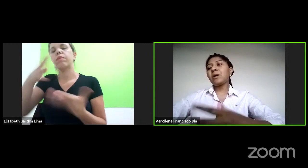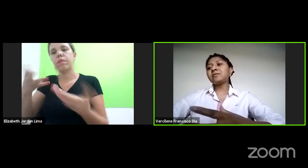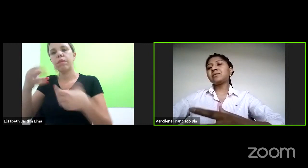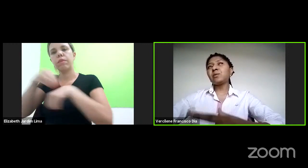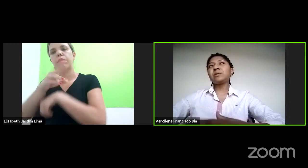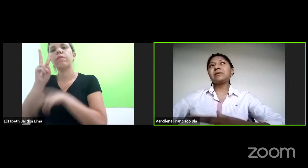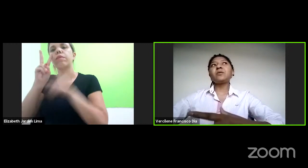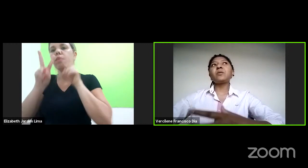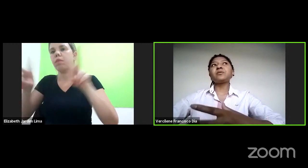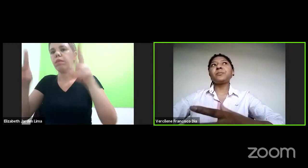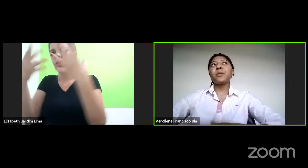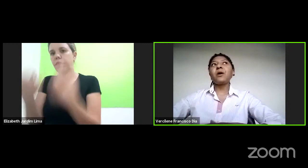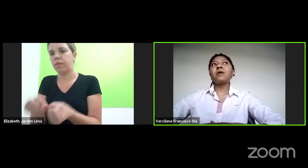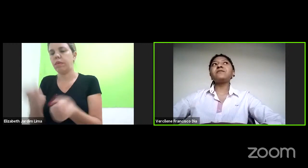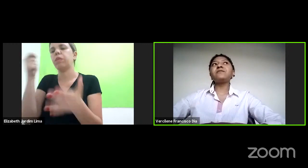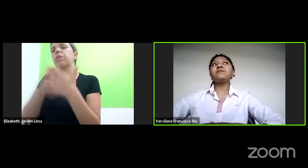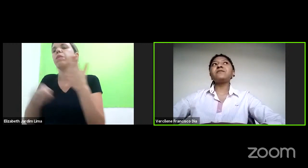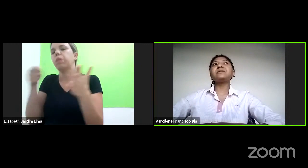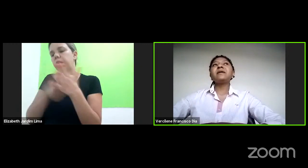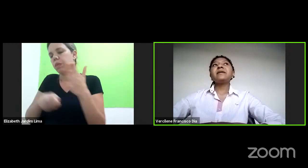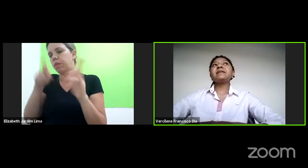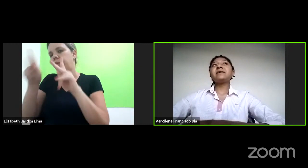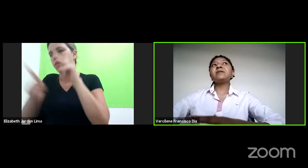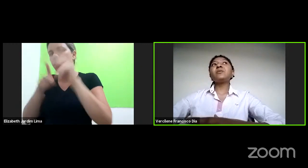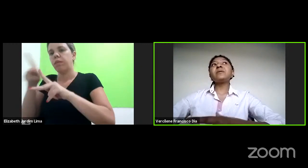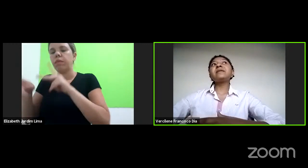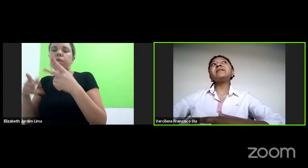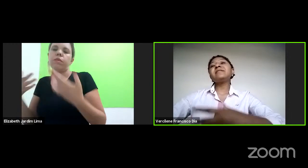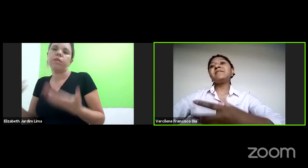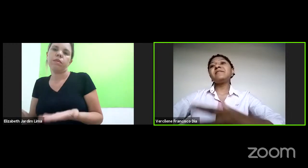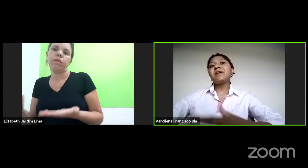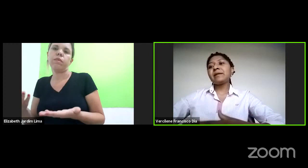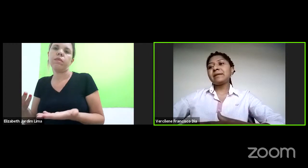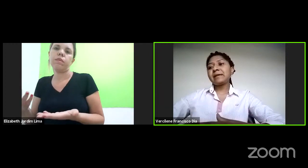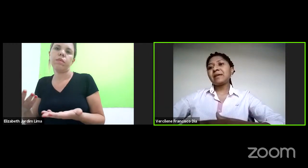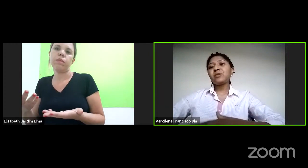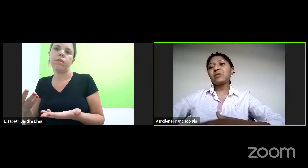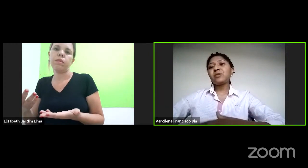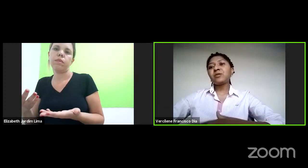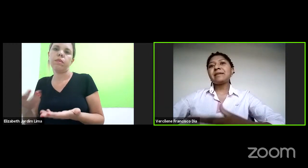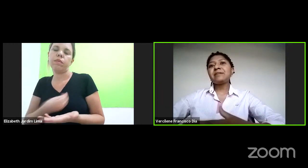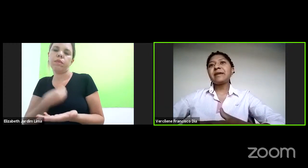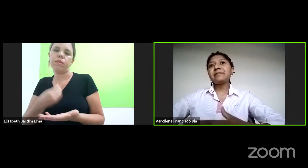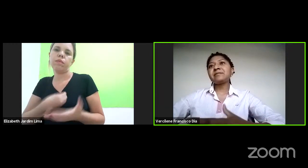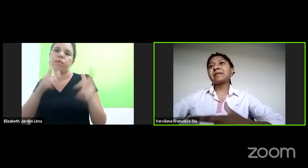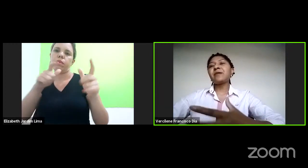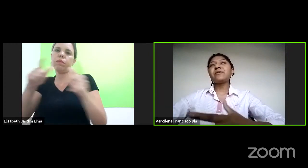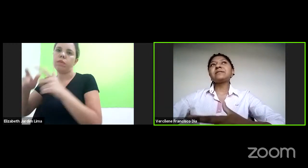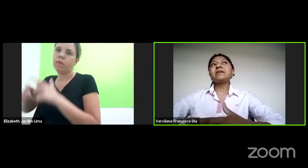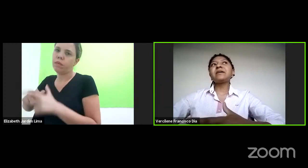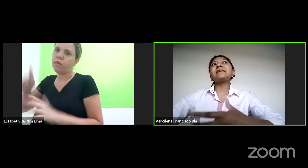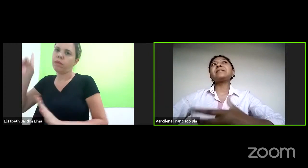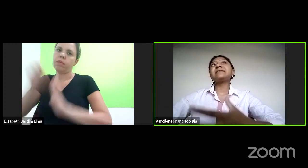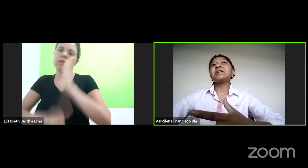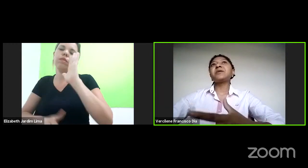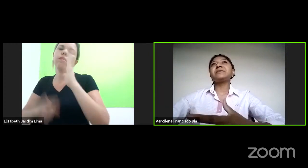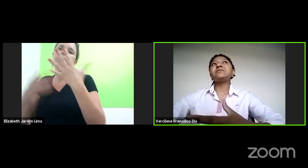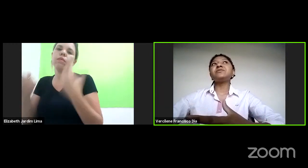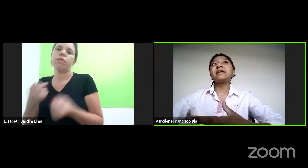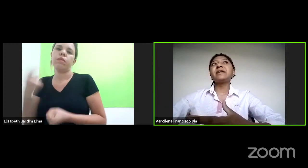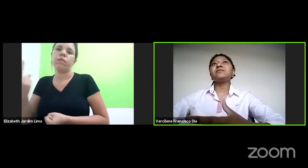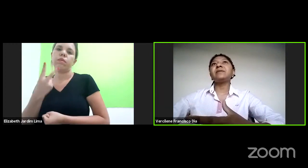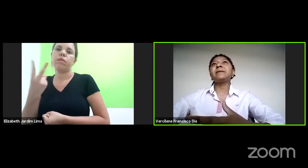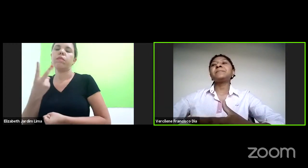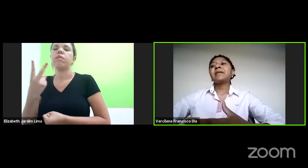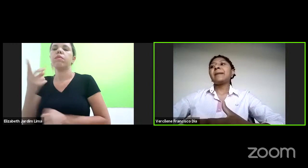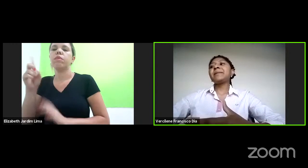vistos enquanto luta, enquanto povos, e que viveu ali naquele território, que ele tem direitos, que reconhecer, que seja